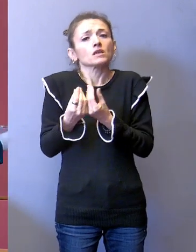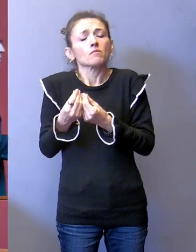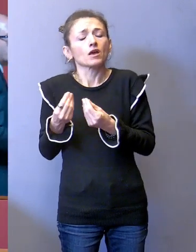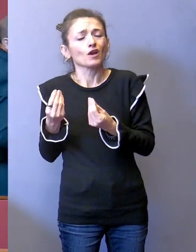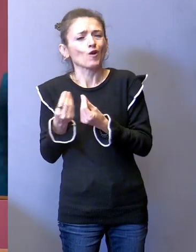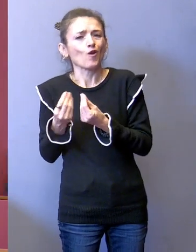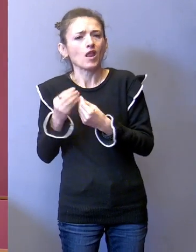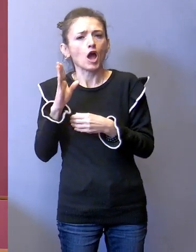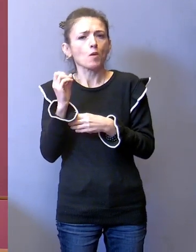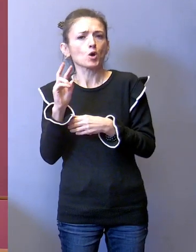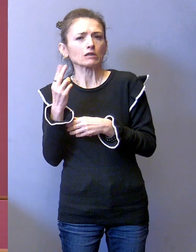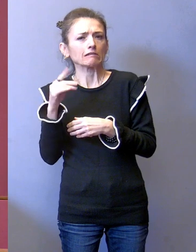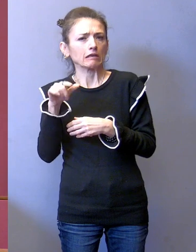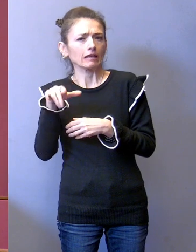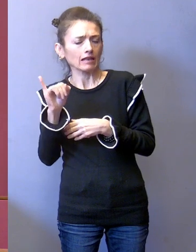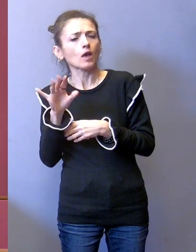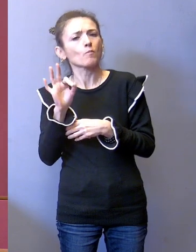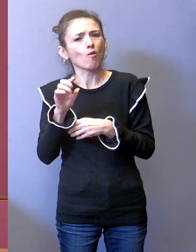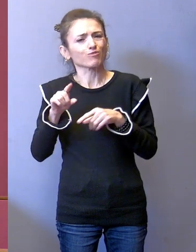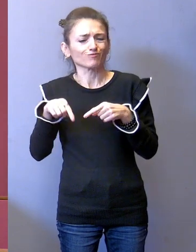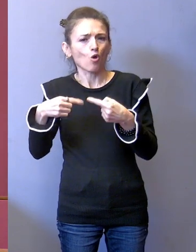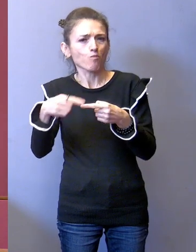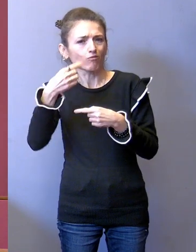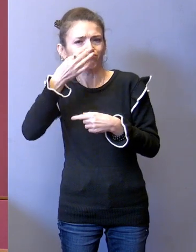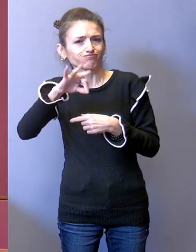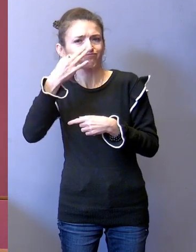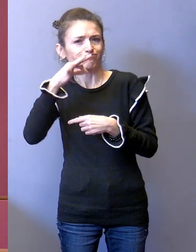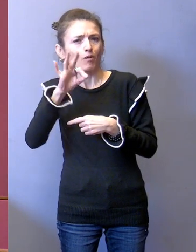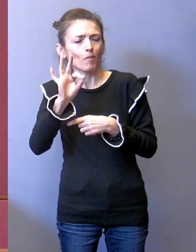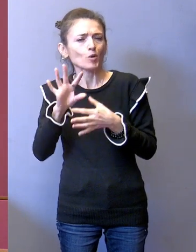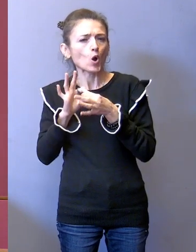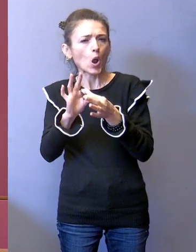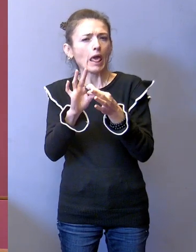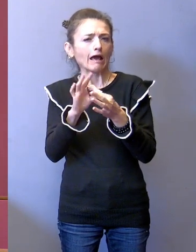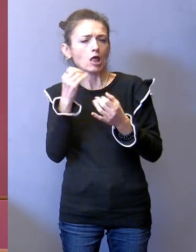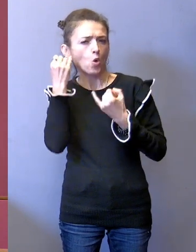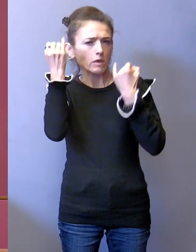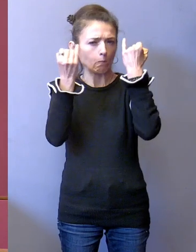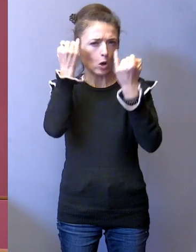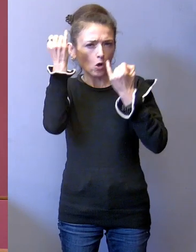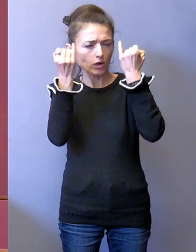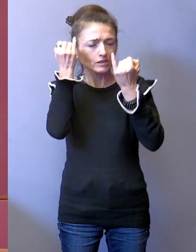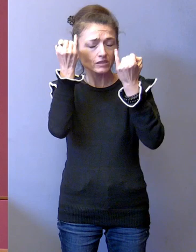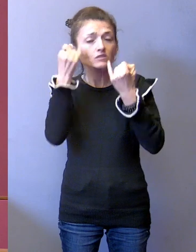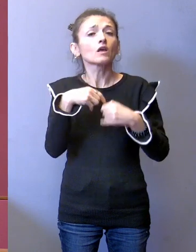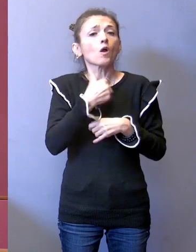bordilli che poi relazionerà su quanto riguarda le ipotesi che sono già state affrontate abbiamo già incontrato il municipio abbiamo